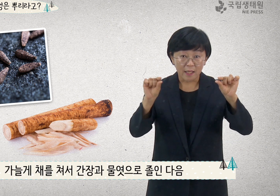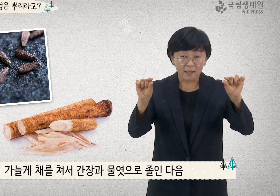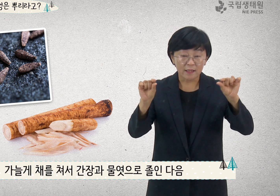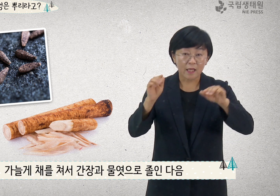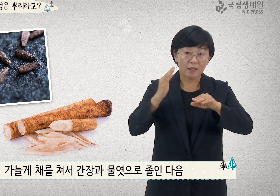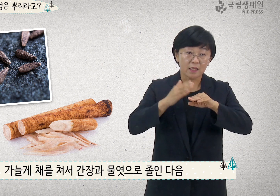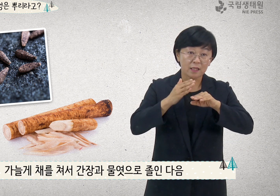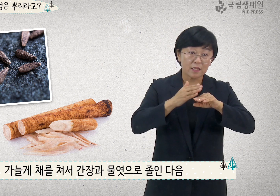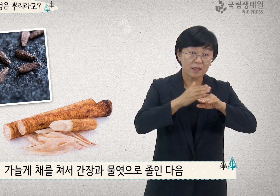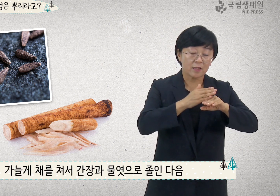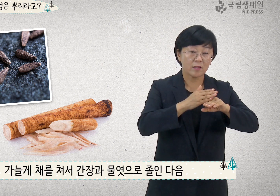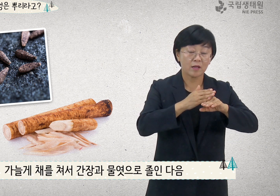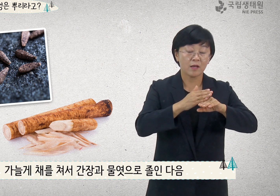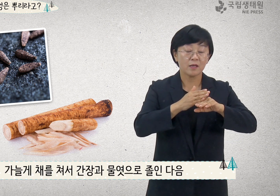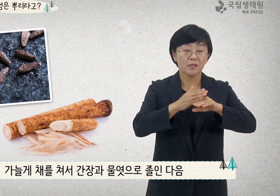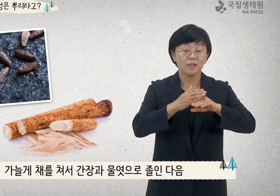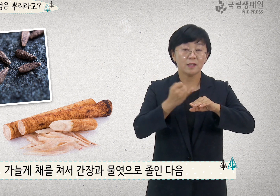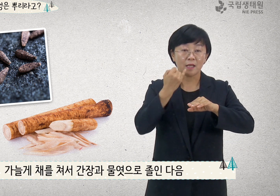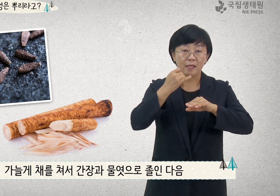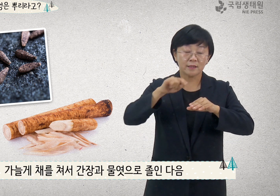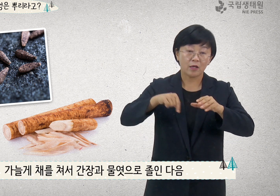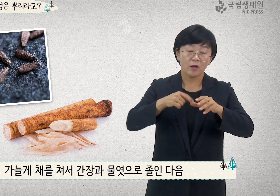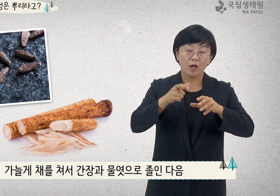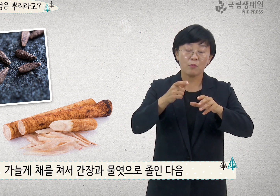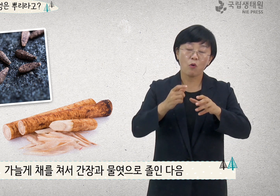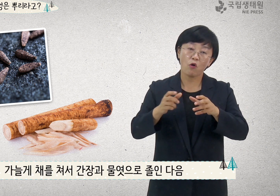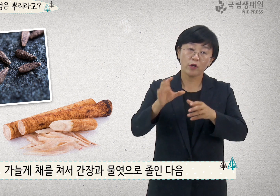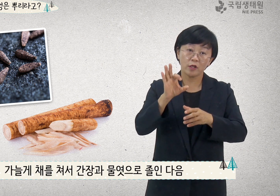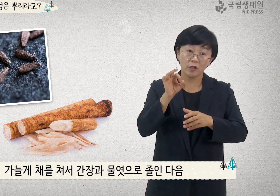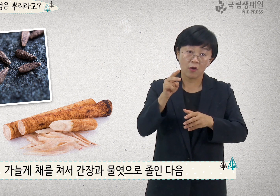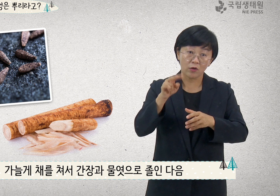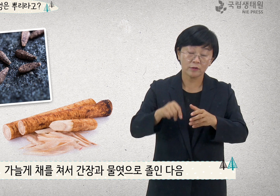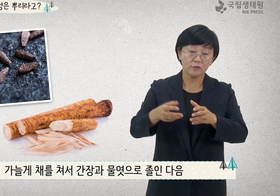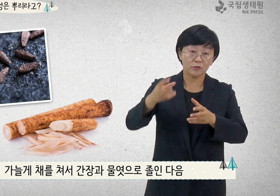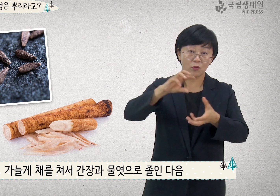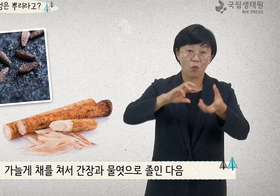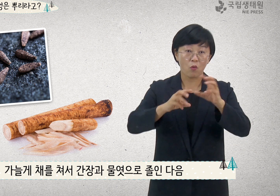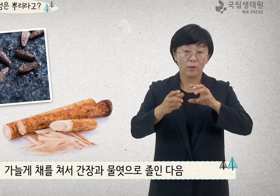가늘게 채를 쳐서 간장과 물엿으로 졸인 다음